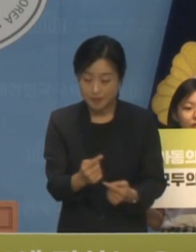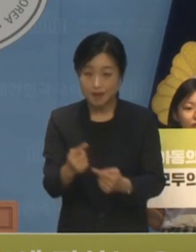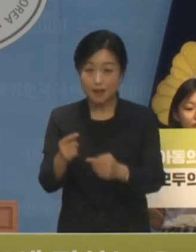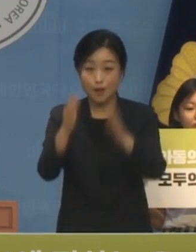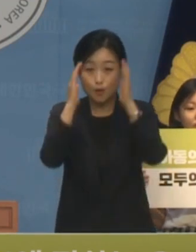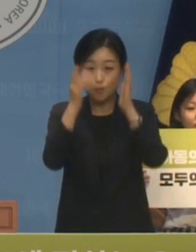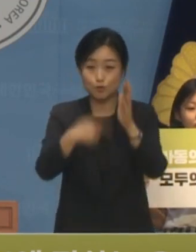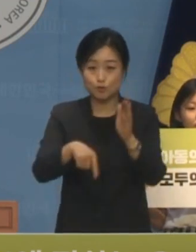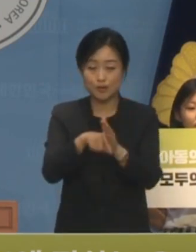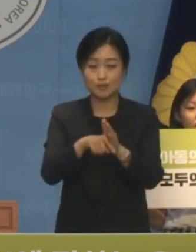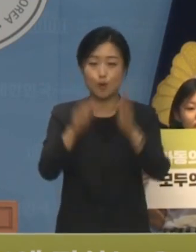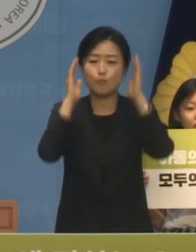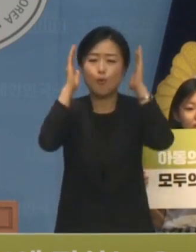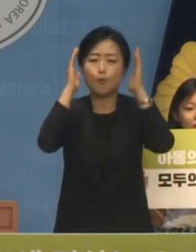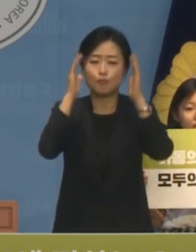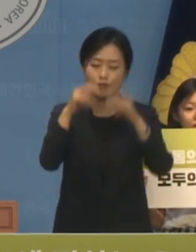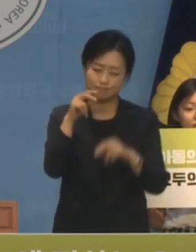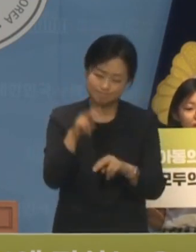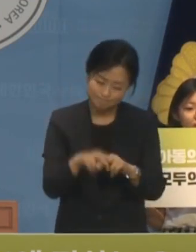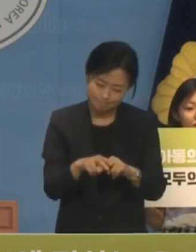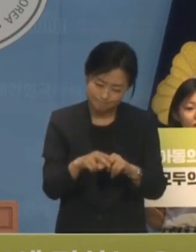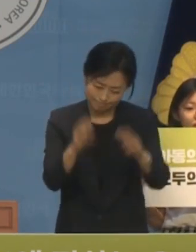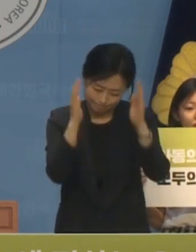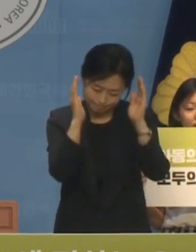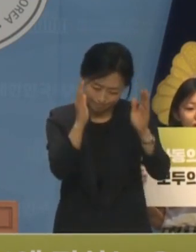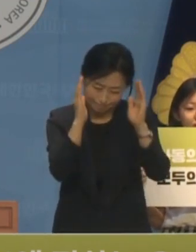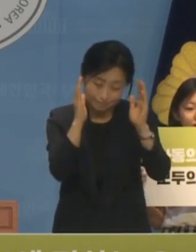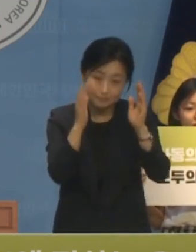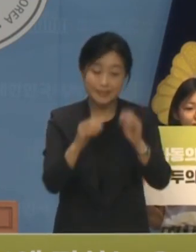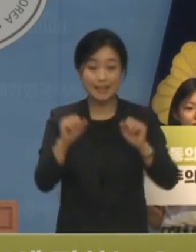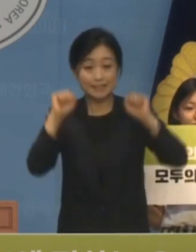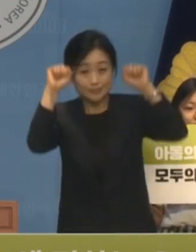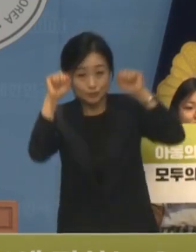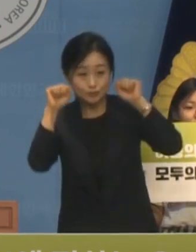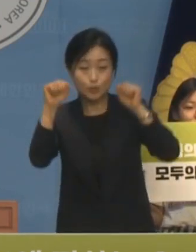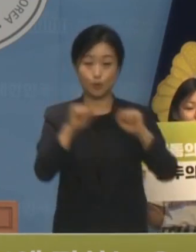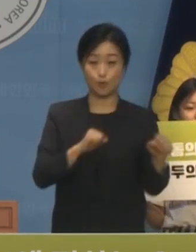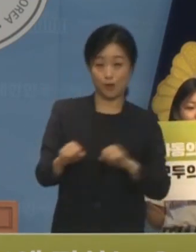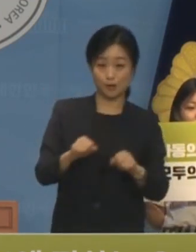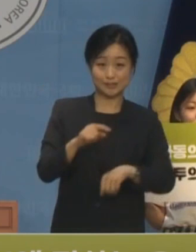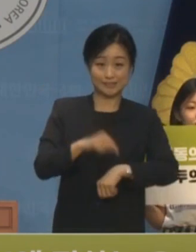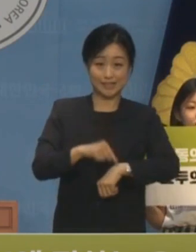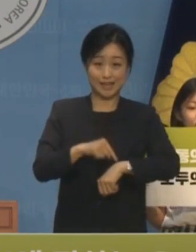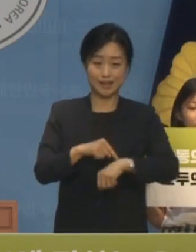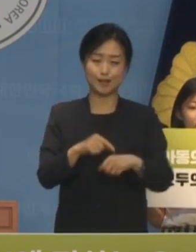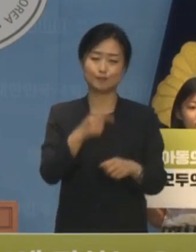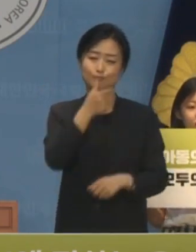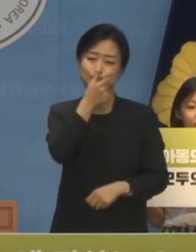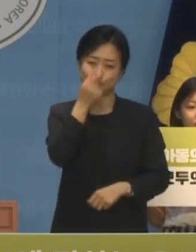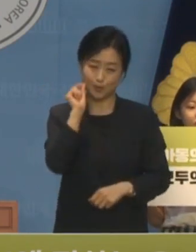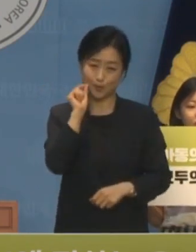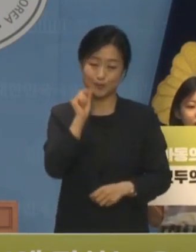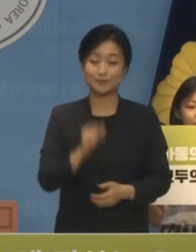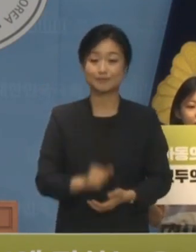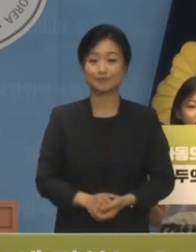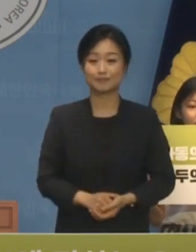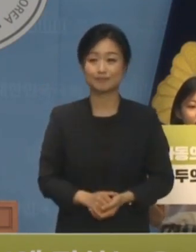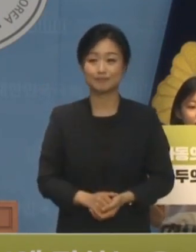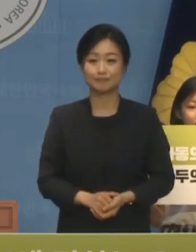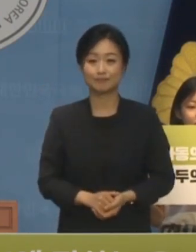학업을 위해 책상 앞에 앉아 있는 시간은 늘어나고 체육, 운동을 할 수 있는 시간은 매우 부족하기